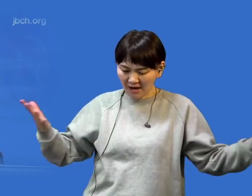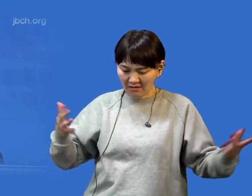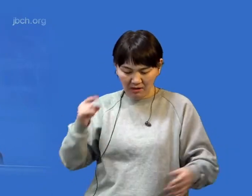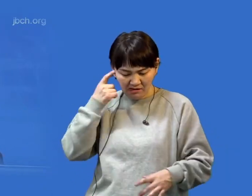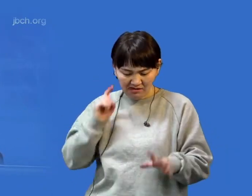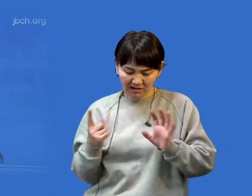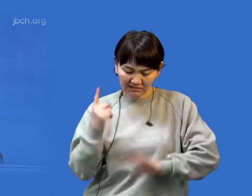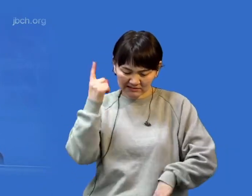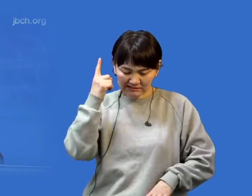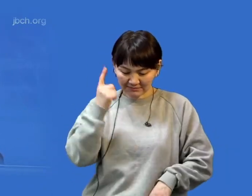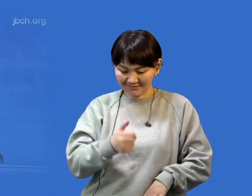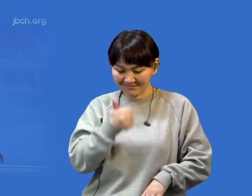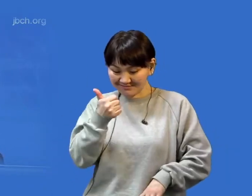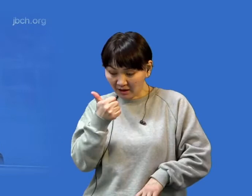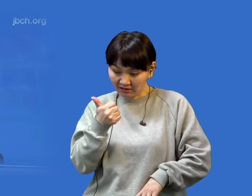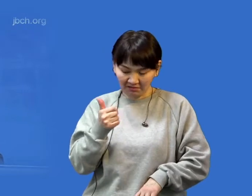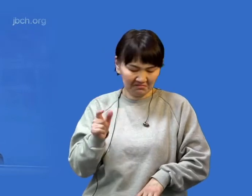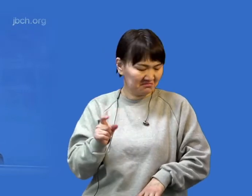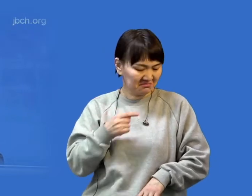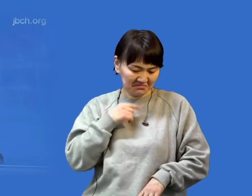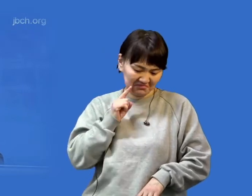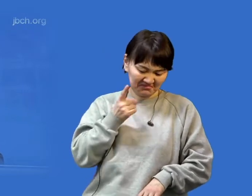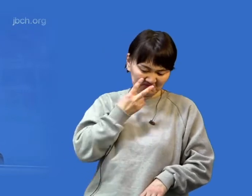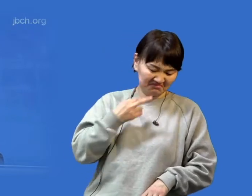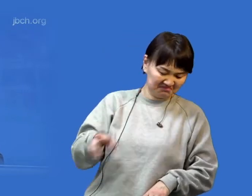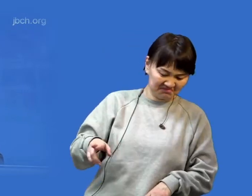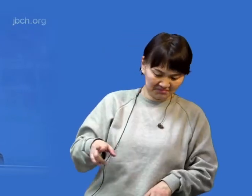хэрцгий, сайныг үзэн ядагч,